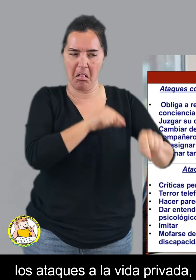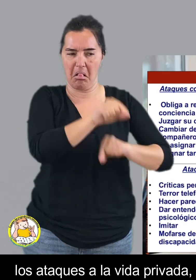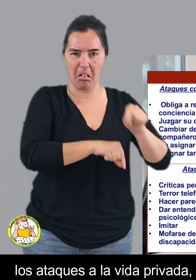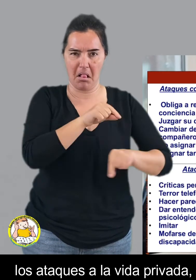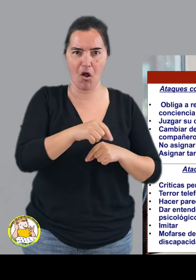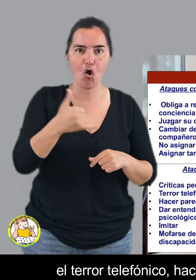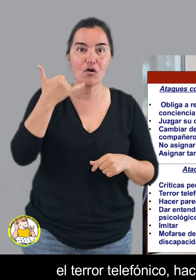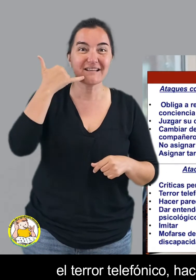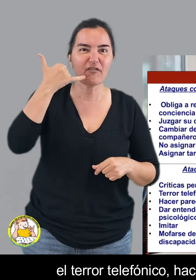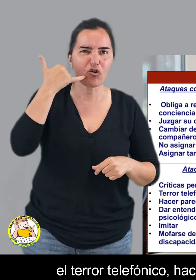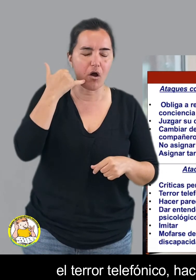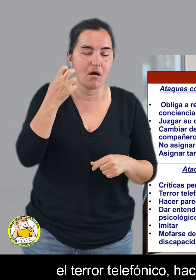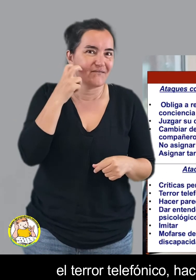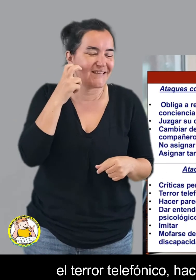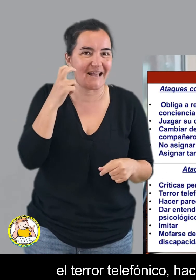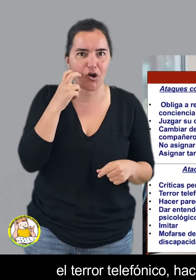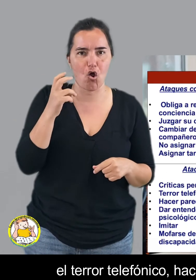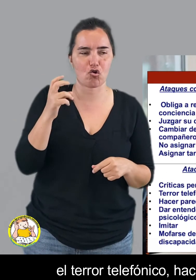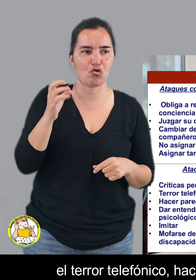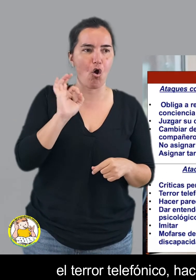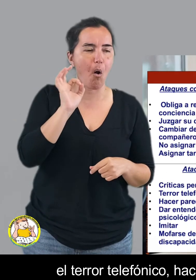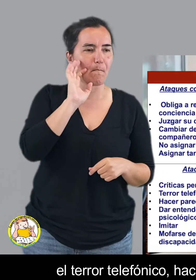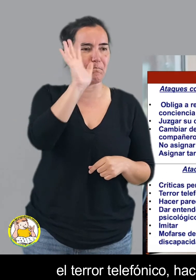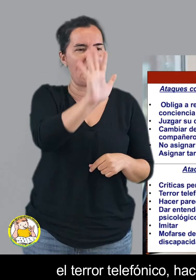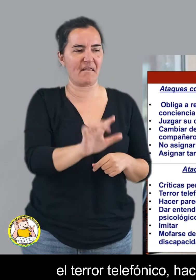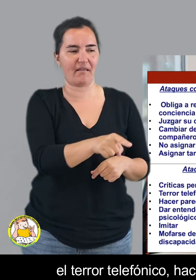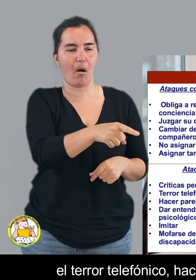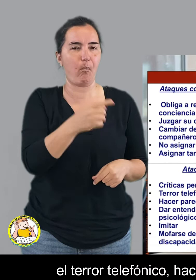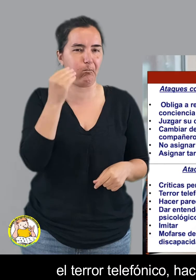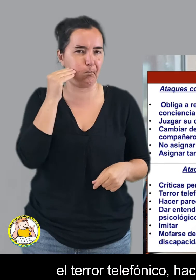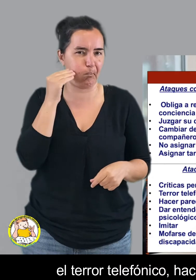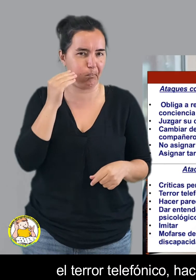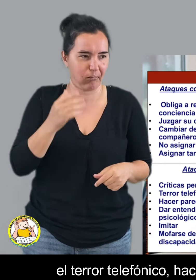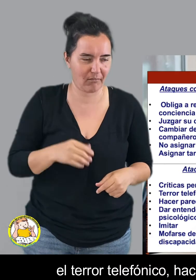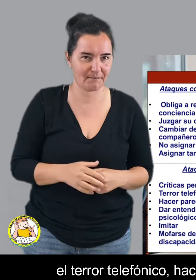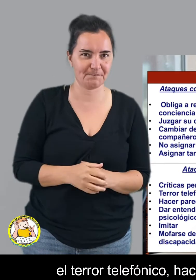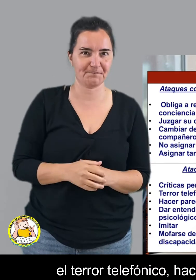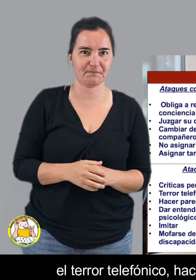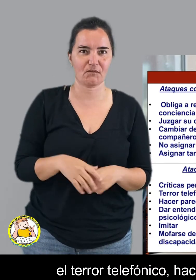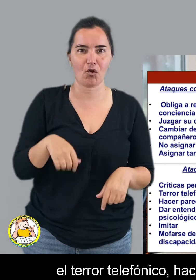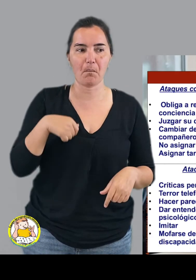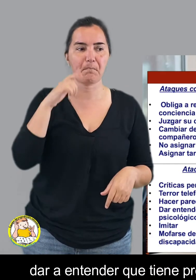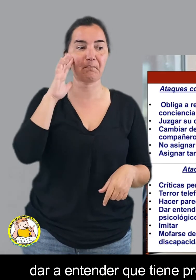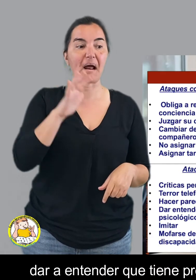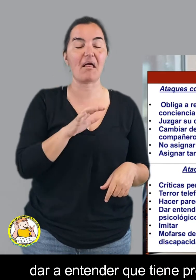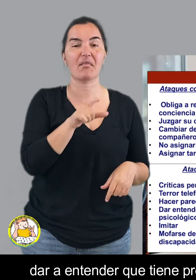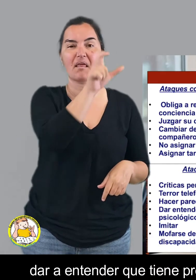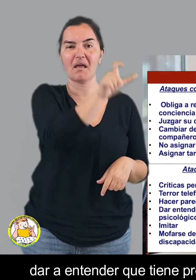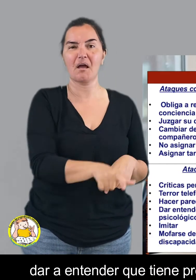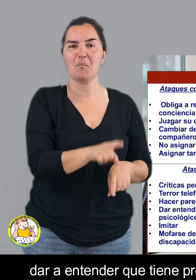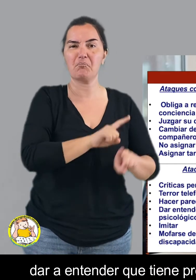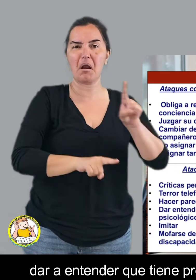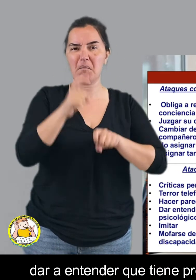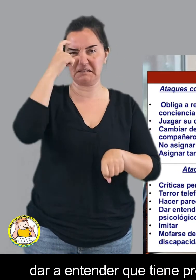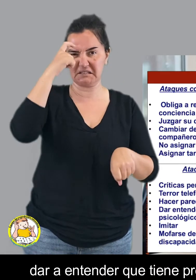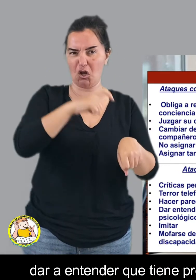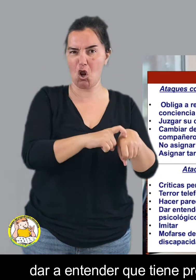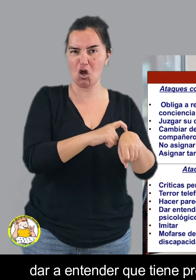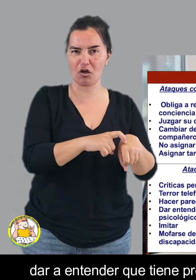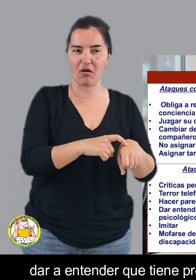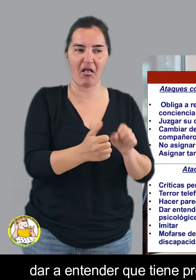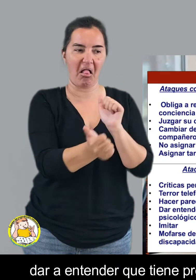permanentes a la vida privada, el terror telefónico, hacer parecer a alguien estúpido o estúpida, dar a entender que tiene